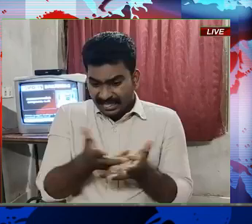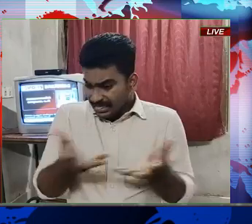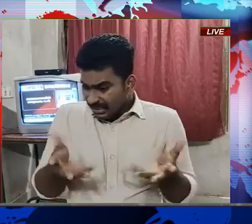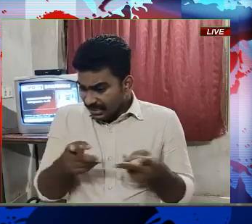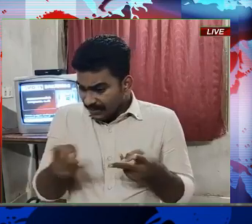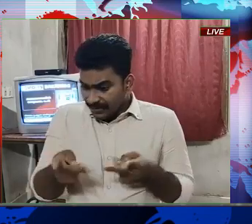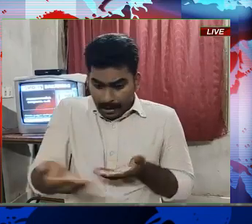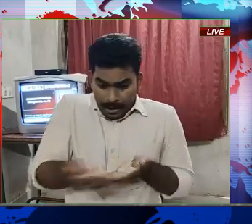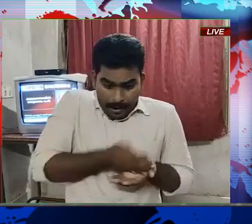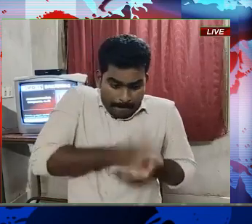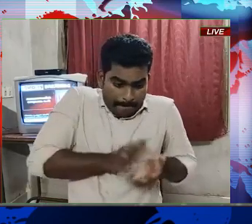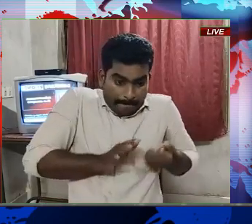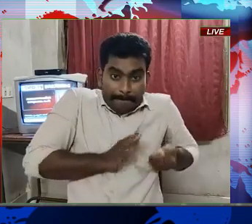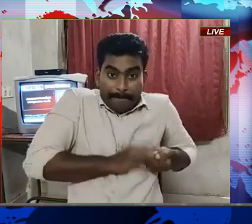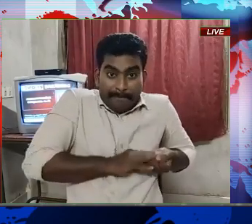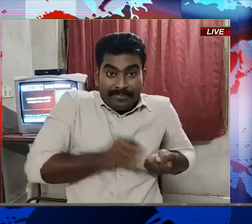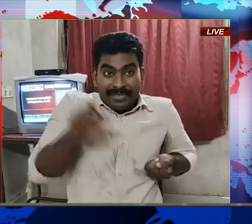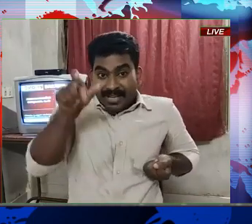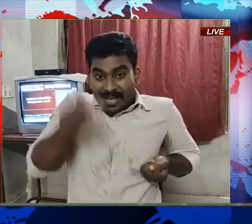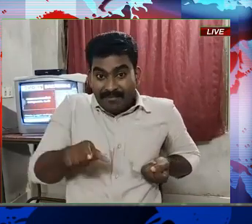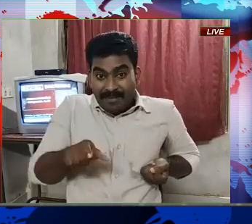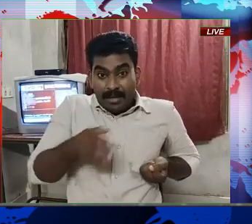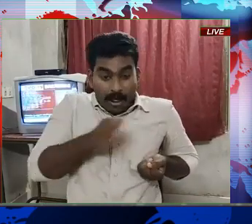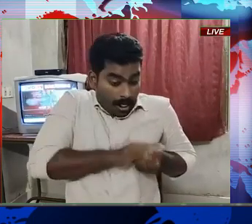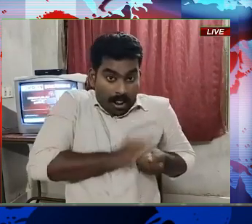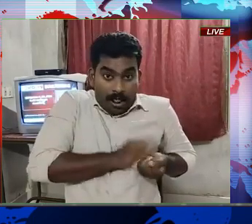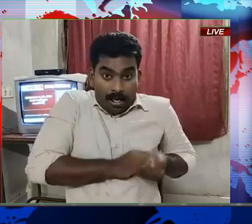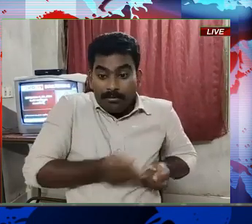സംസ്ഥാന വ്യാപകമായി നടത്തുന്നത്.